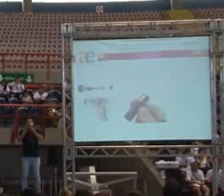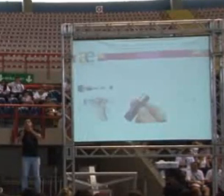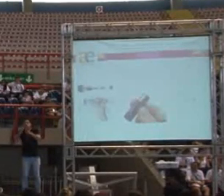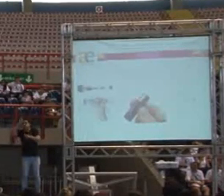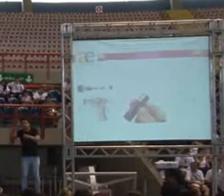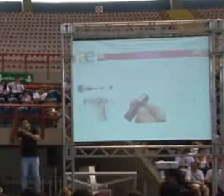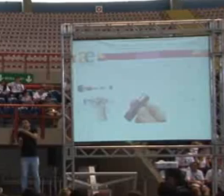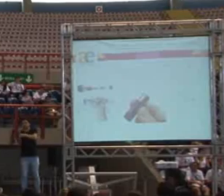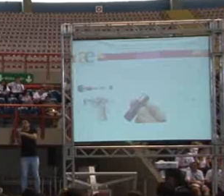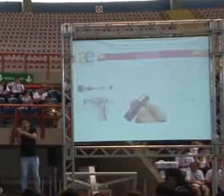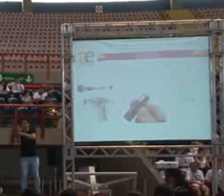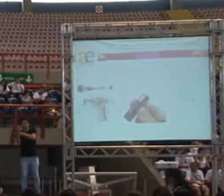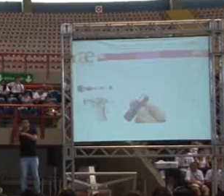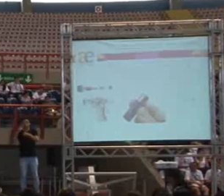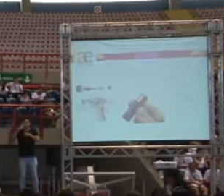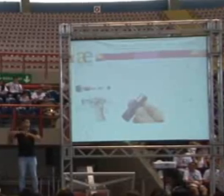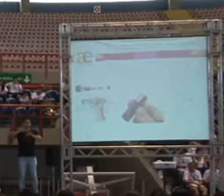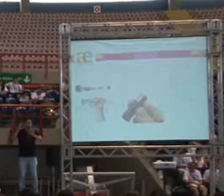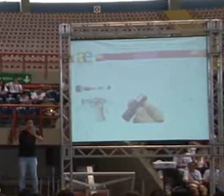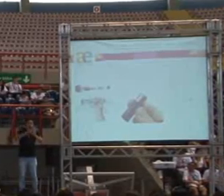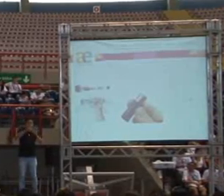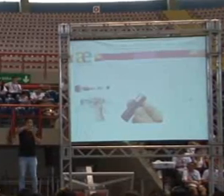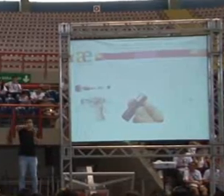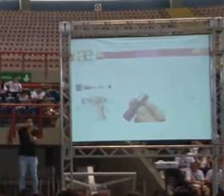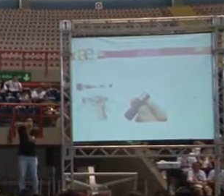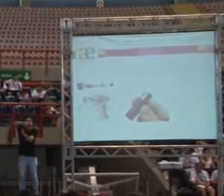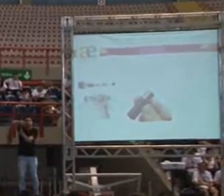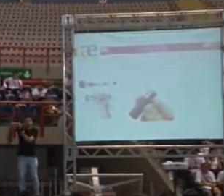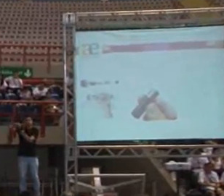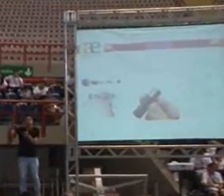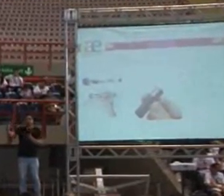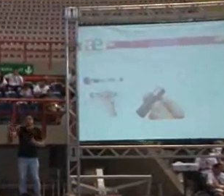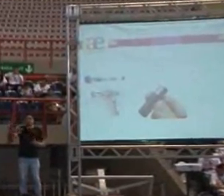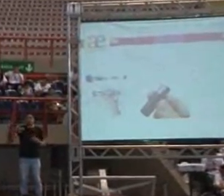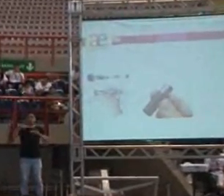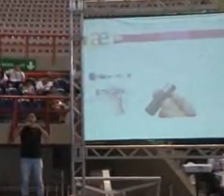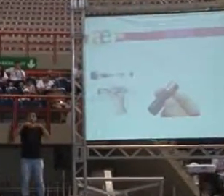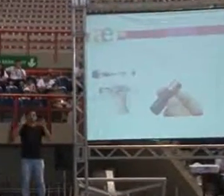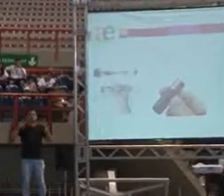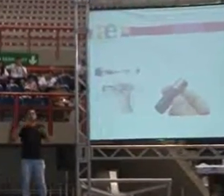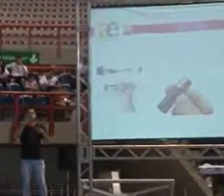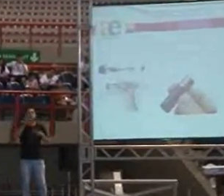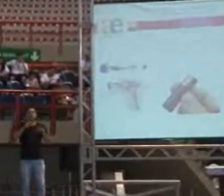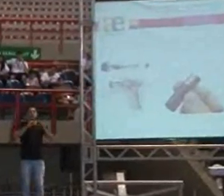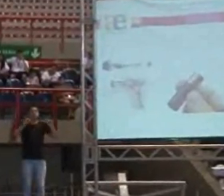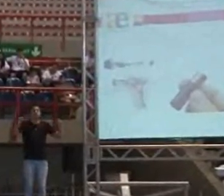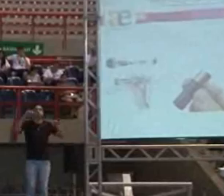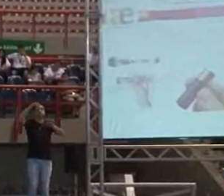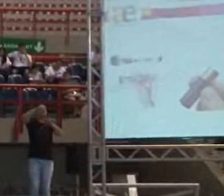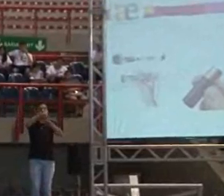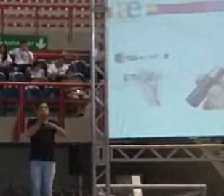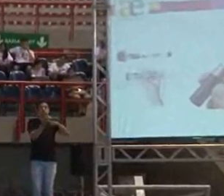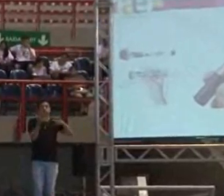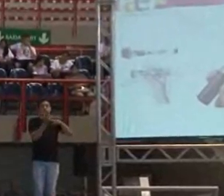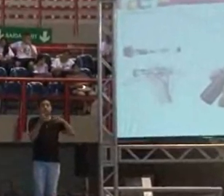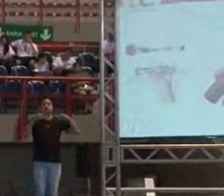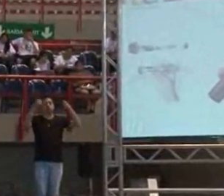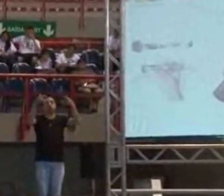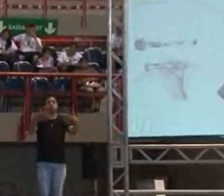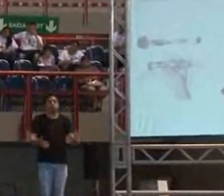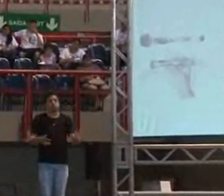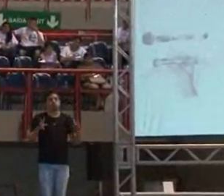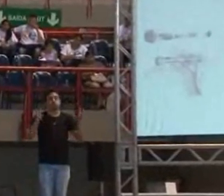cria, tudo se transforma. Essa coisa nasceu na física, para falar